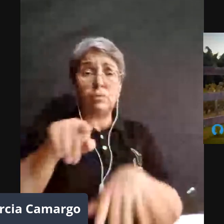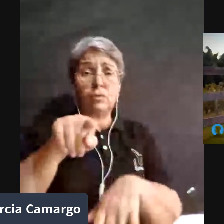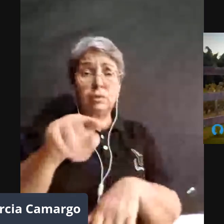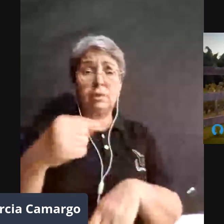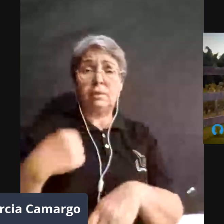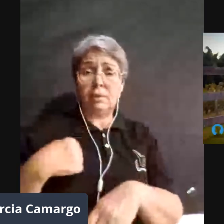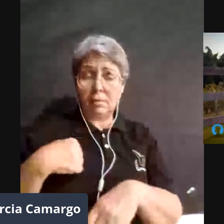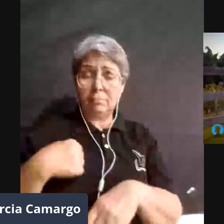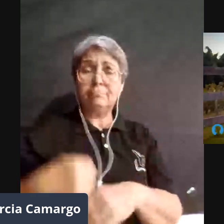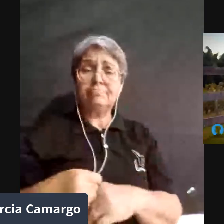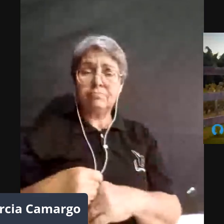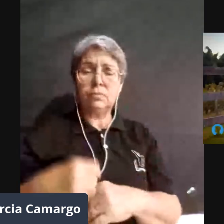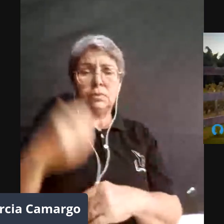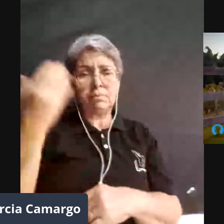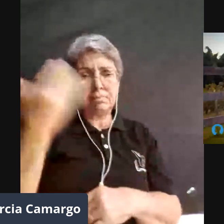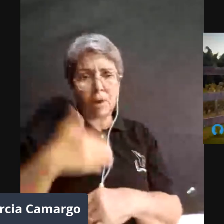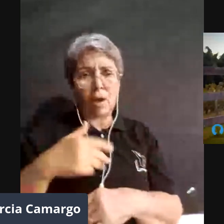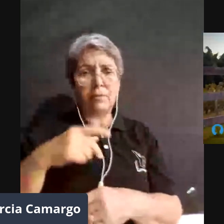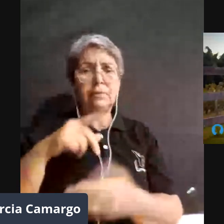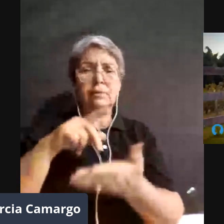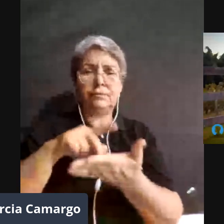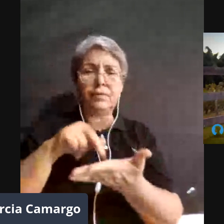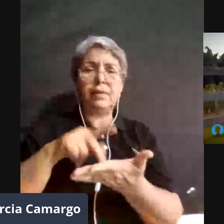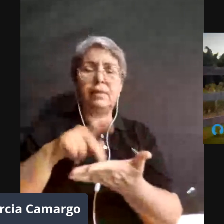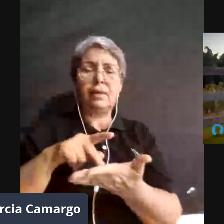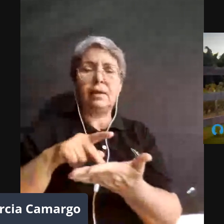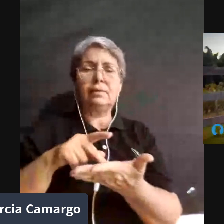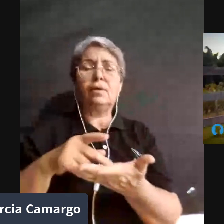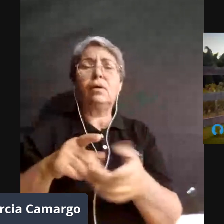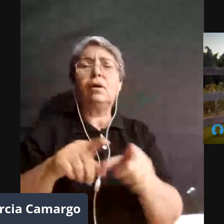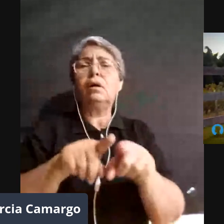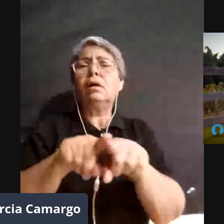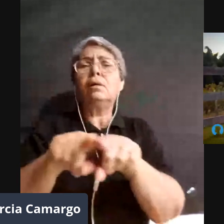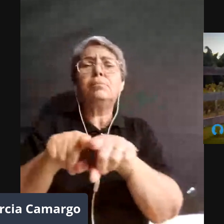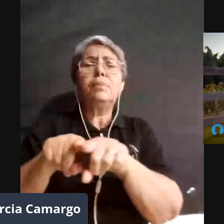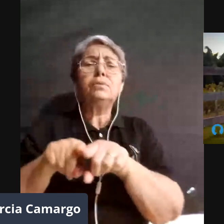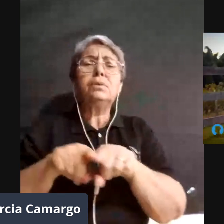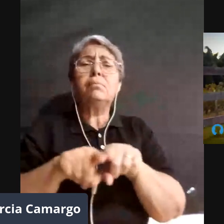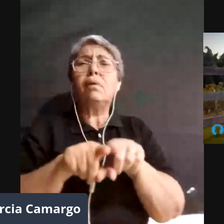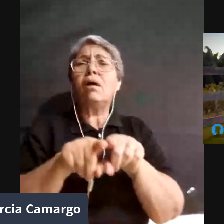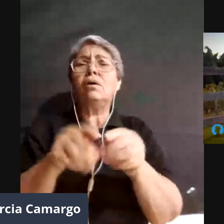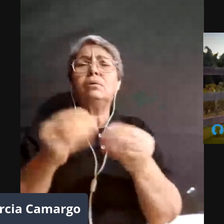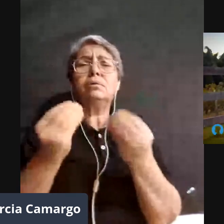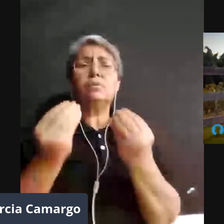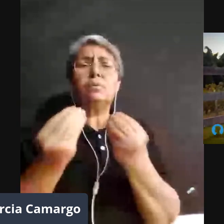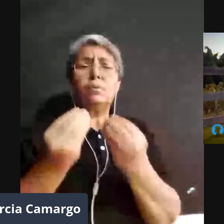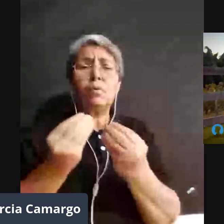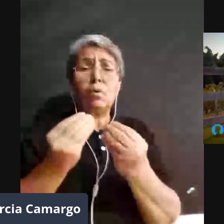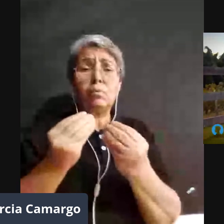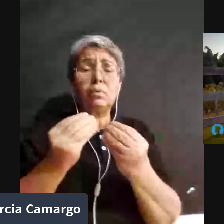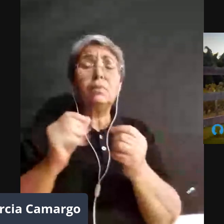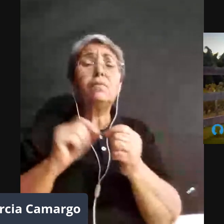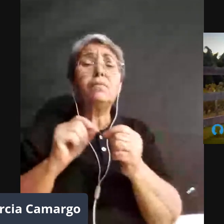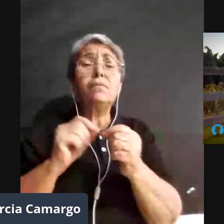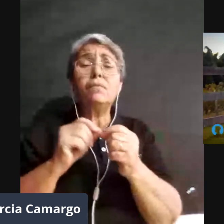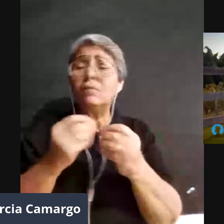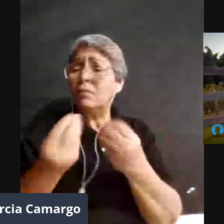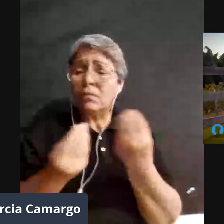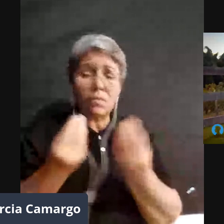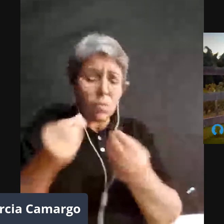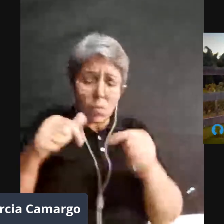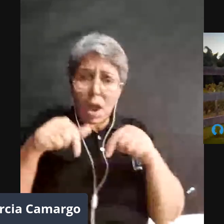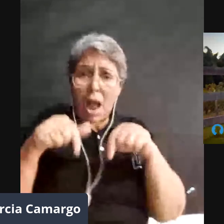confirmada e comprovada pela nossa história, meus irmãos, o que é que nós estamos fazendo aqui ainda? Por que